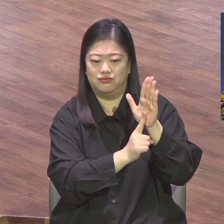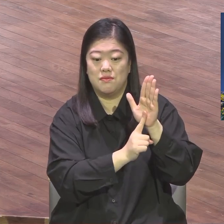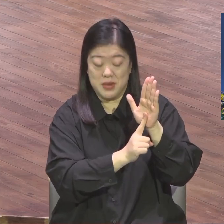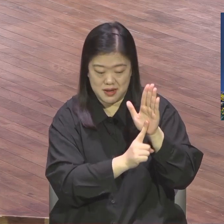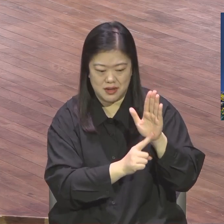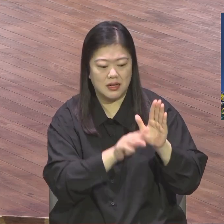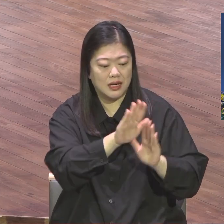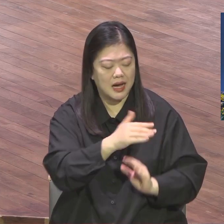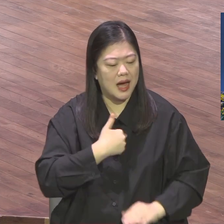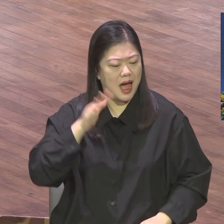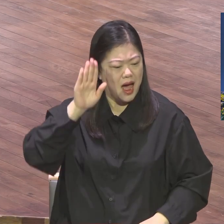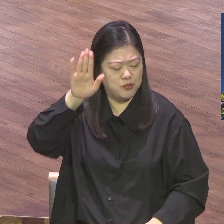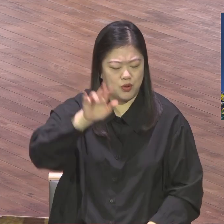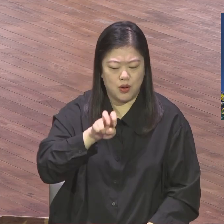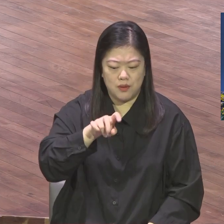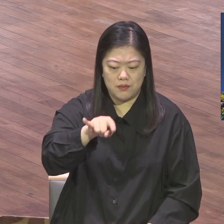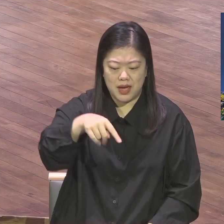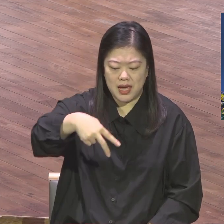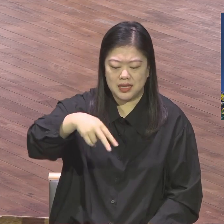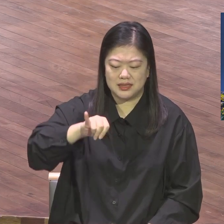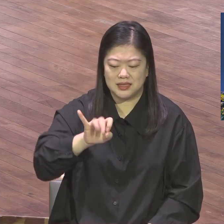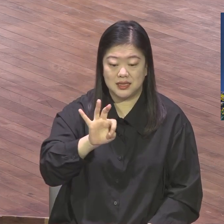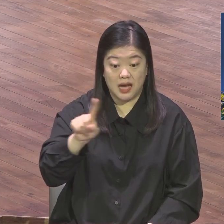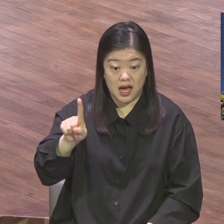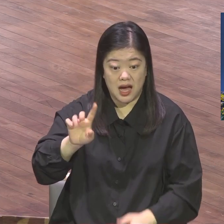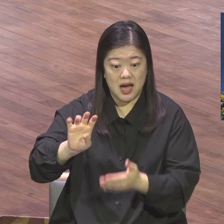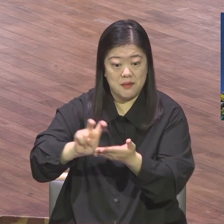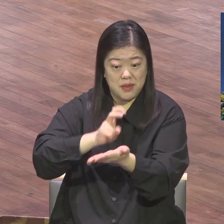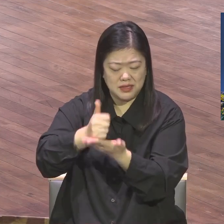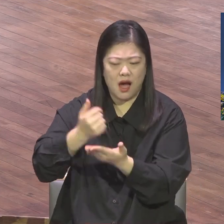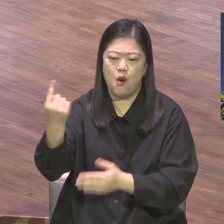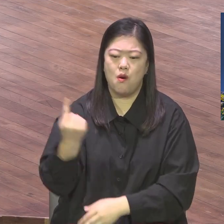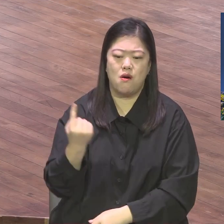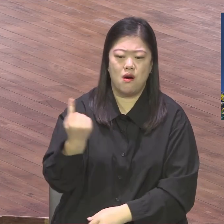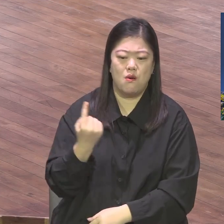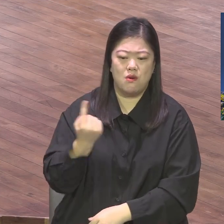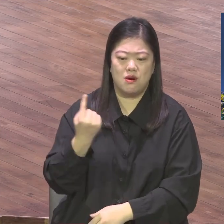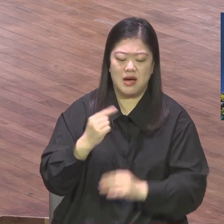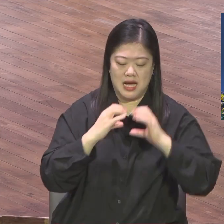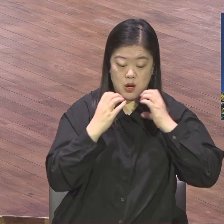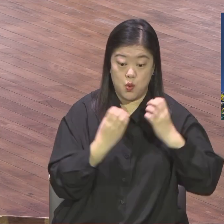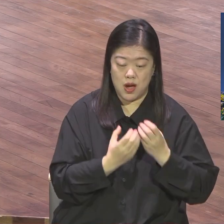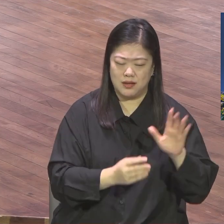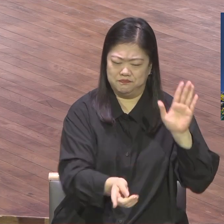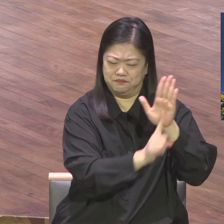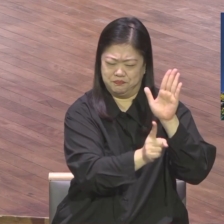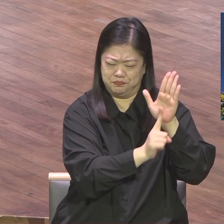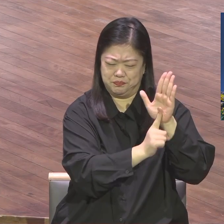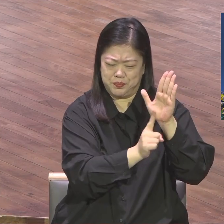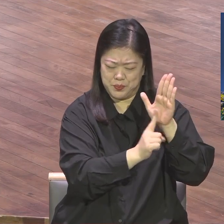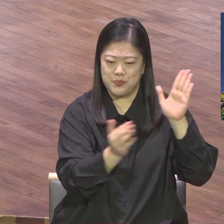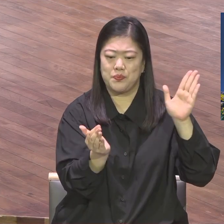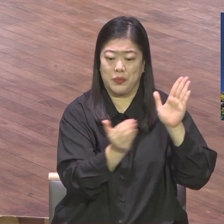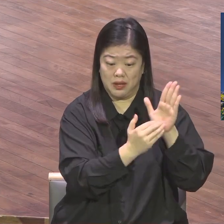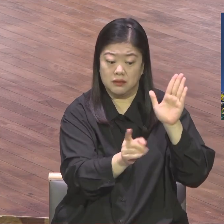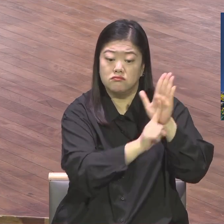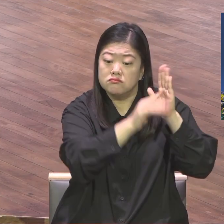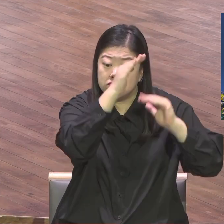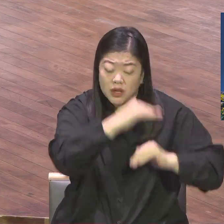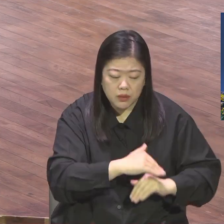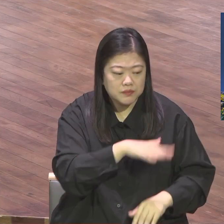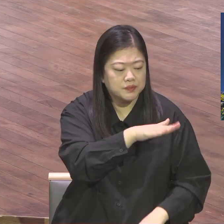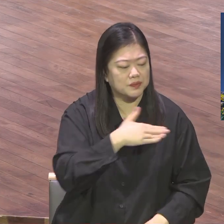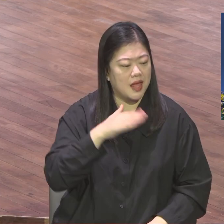자신이 증거하는 그리스도의 메시아는 자신과 비교할 수 없는 능력 있는 분이시고, 자신은